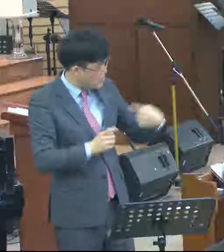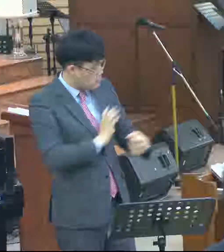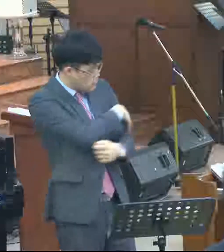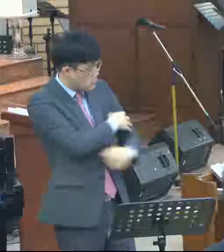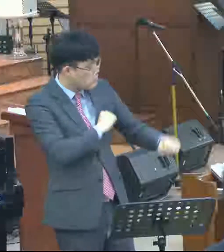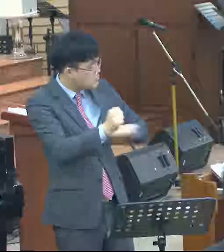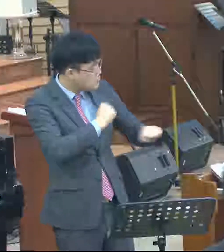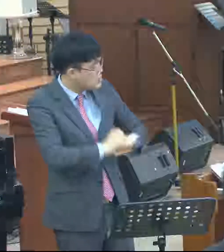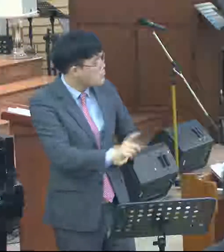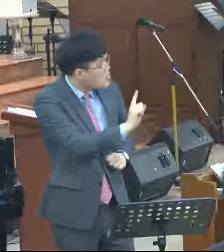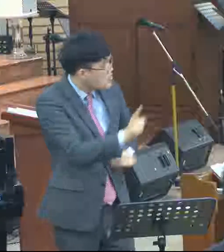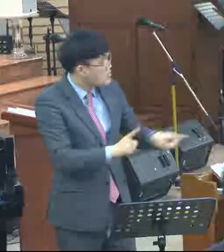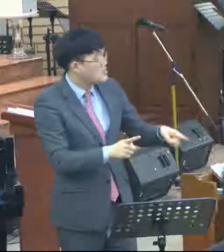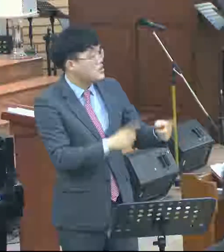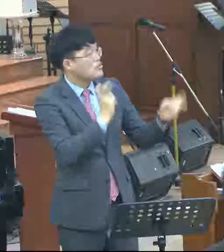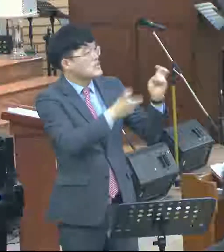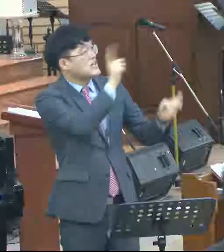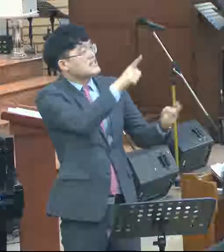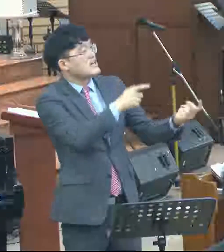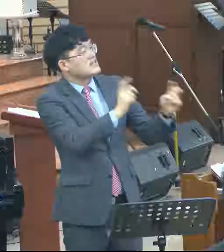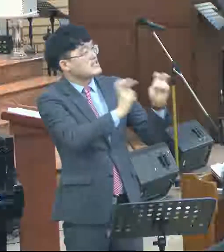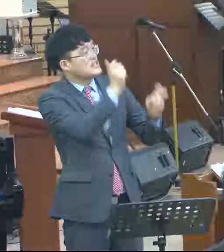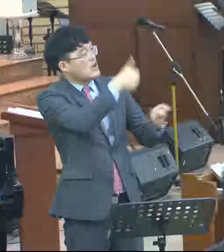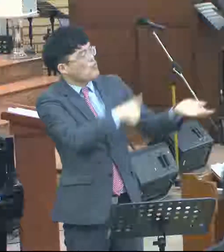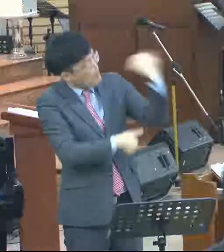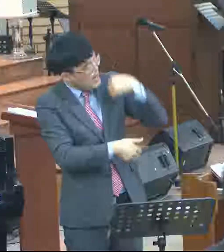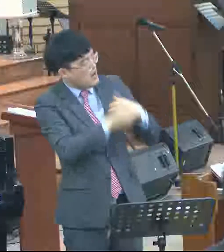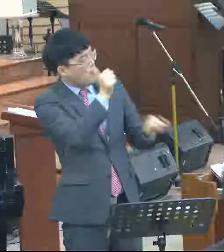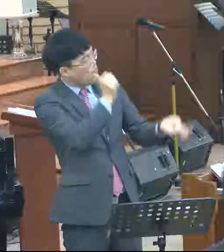해서 굉장히 엉망을 만들어놨어요.